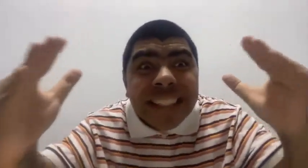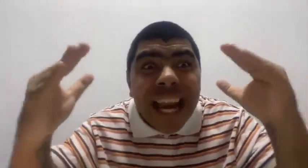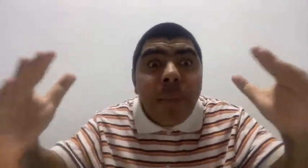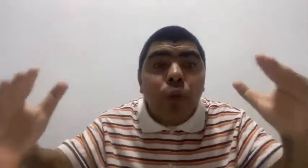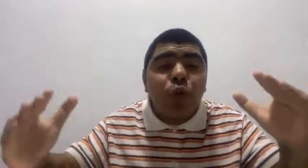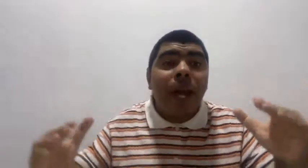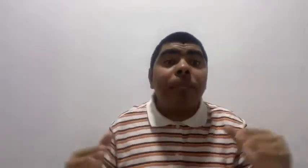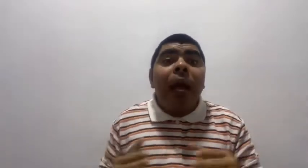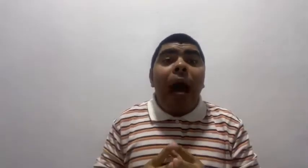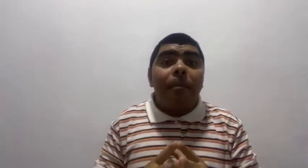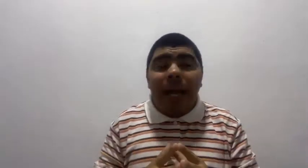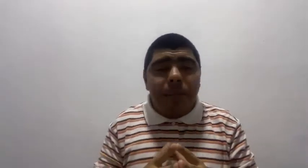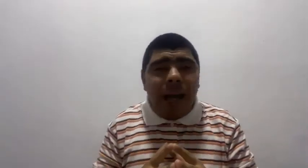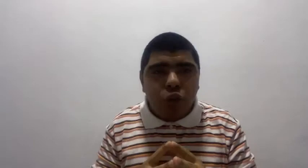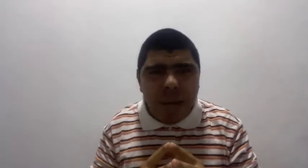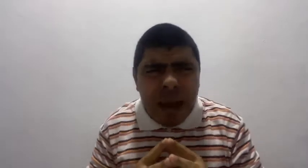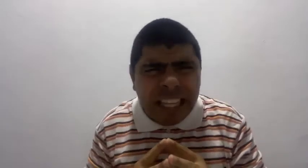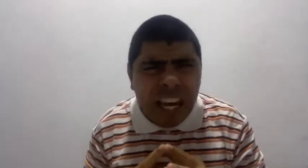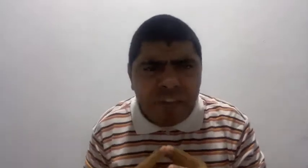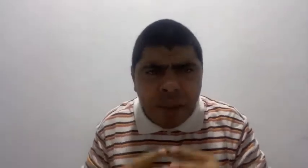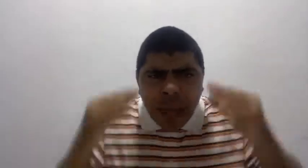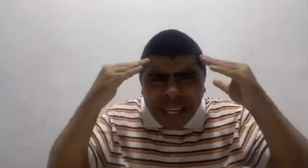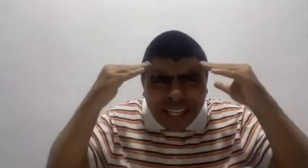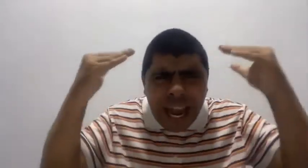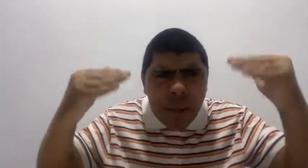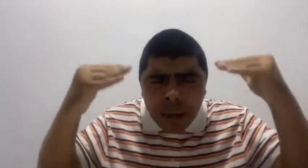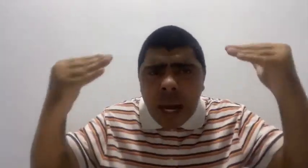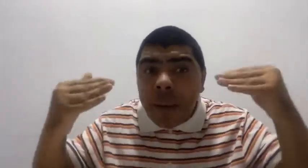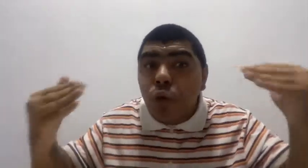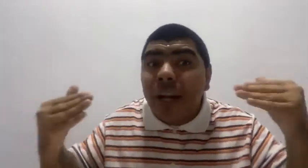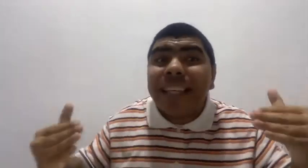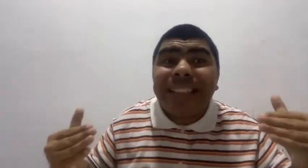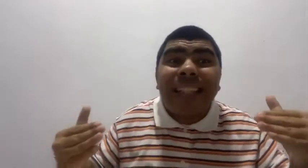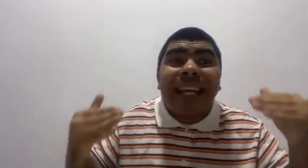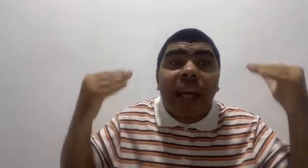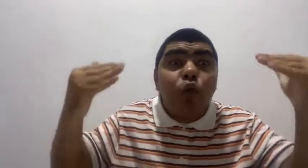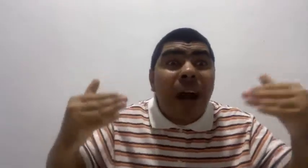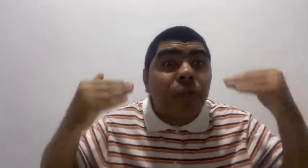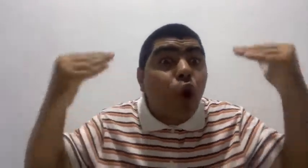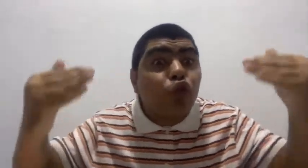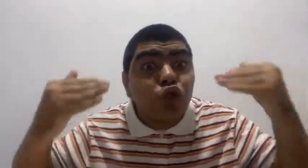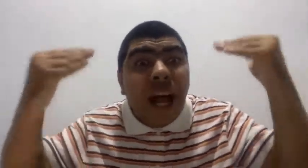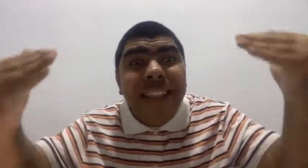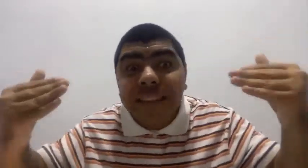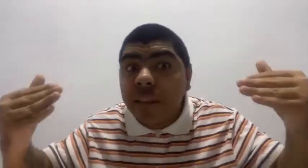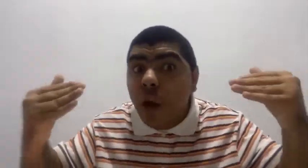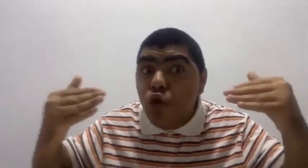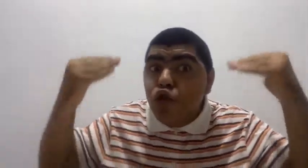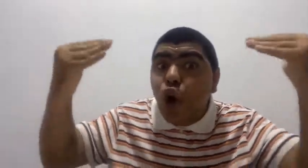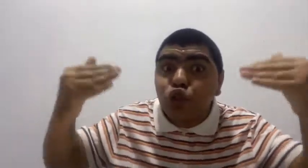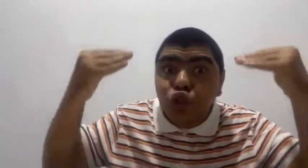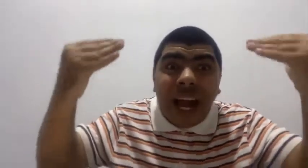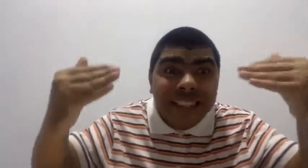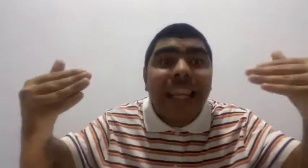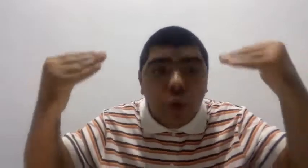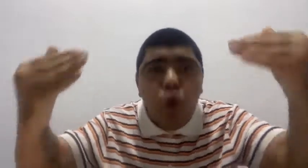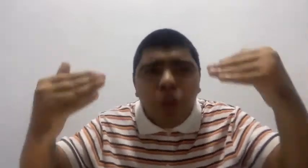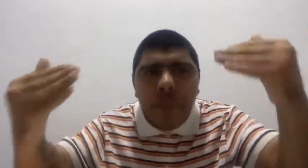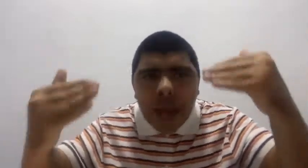la madurez, hermano y hermana de la fe. Que, amén, la madurez se trata de una constante, de un constante. Escuche bien,